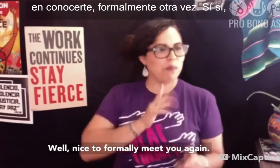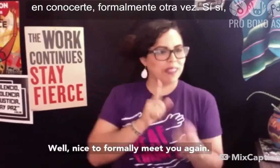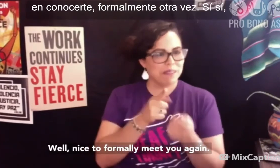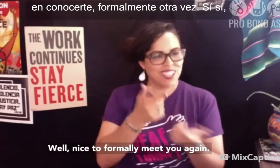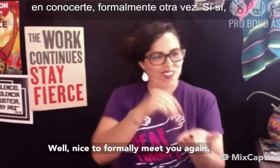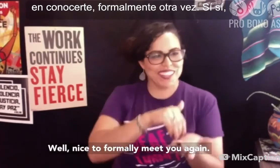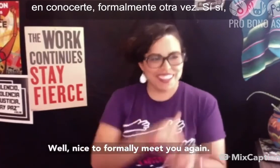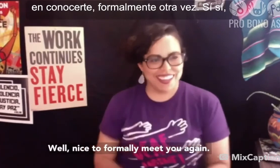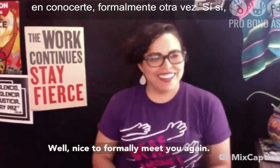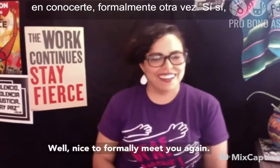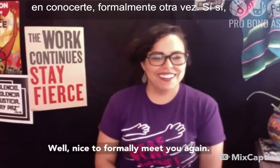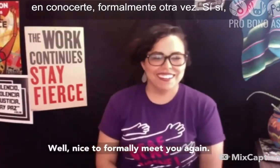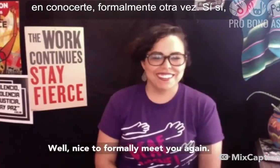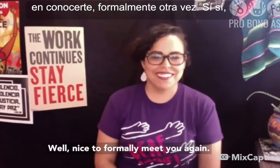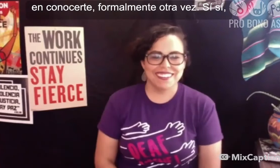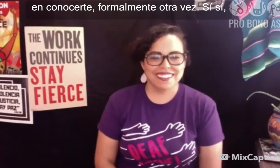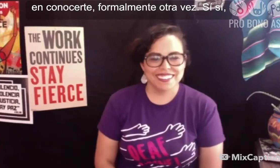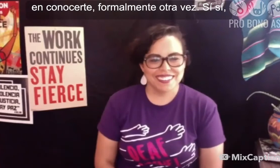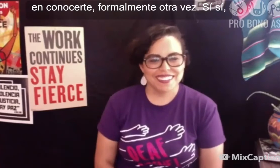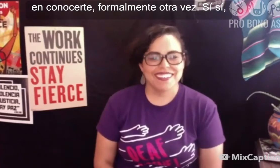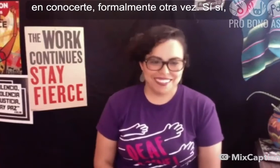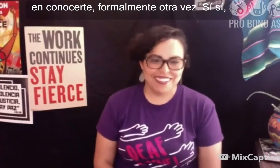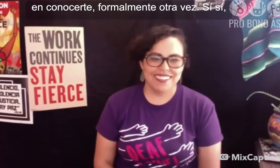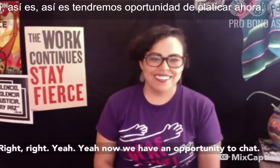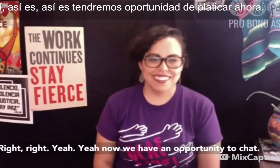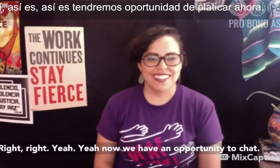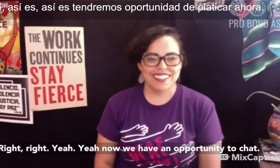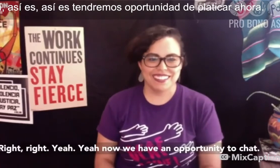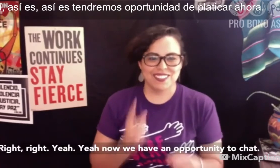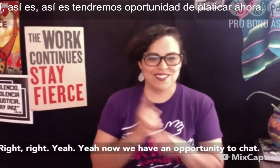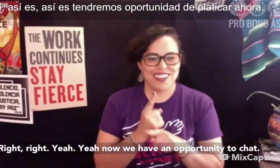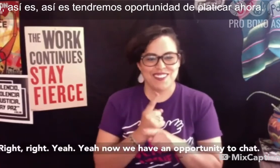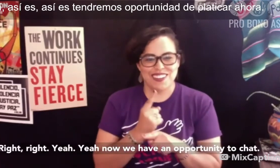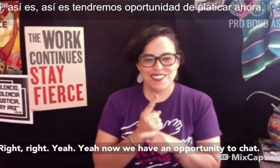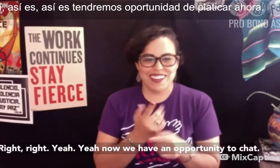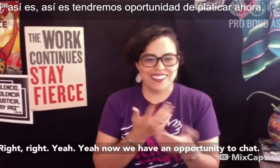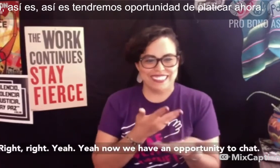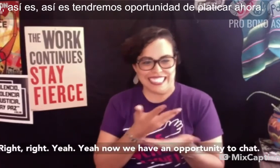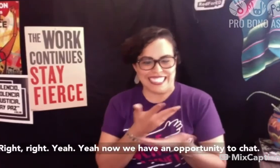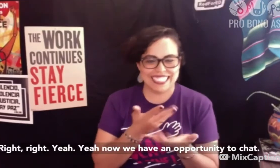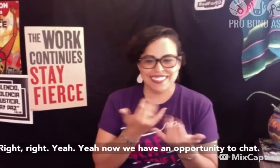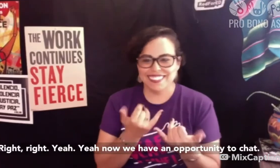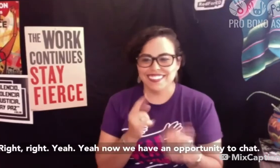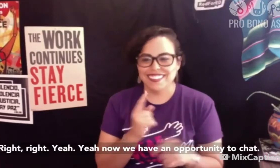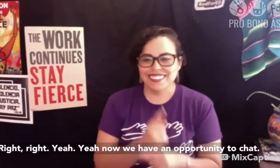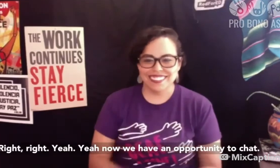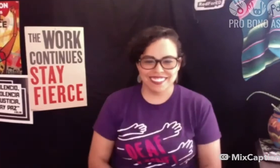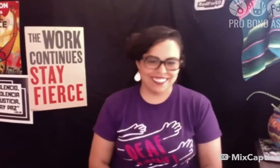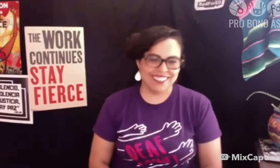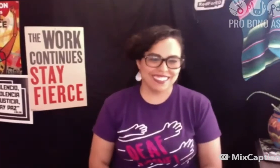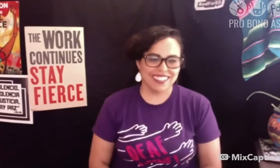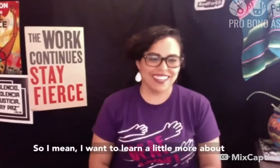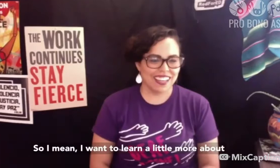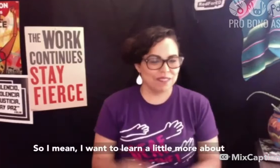gusto en conocerte formalmente otra vez. Sí, así es. Tendremos oportunidad de platicar ahora.